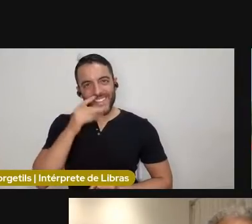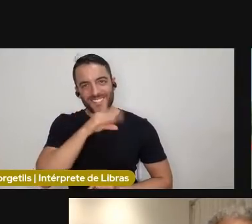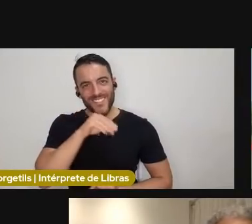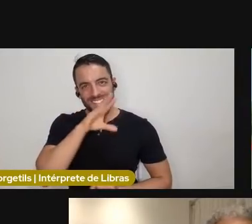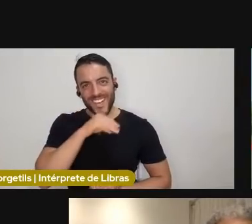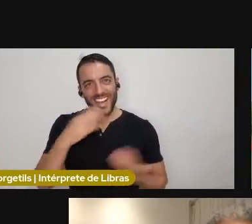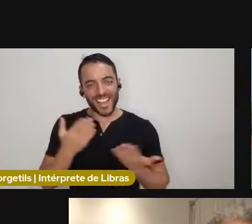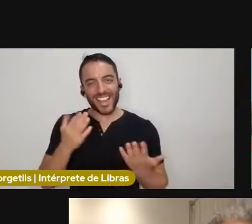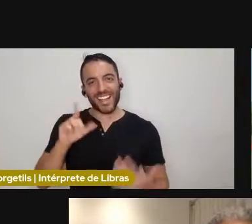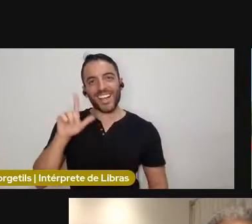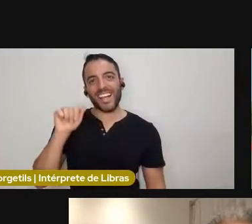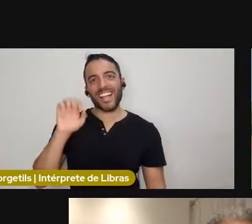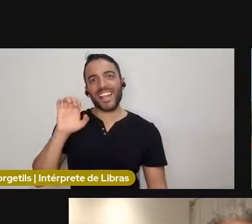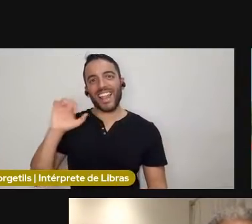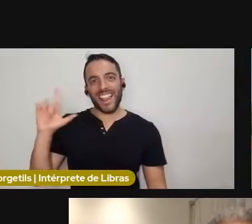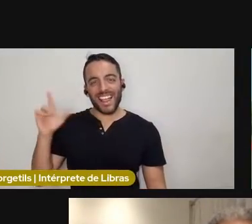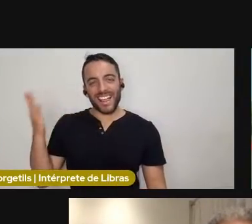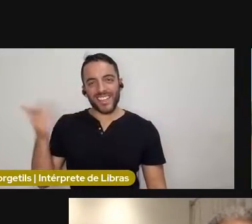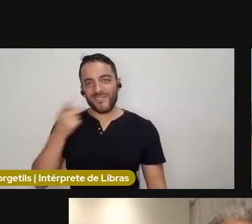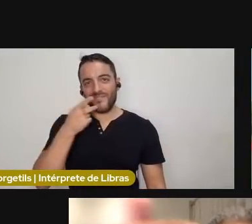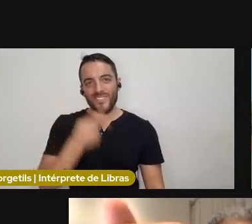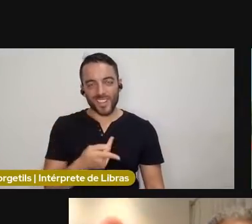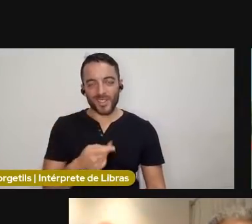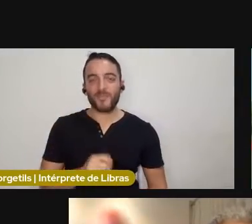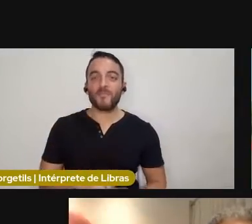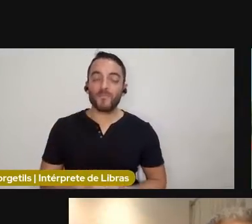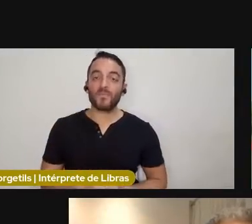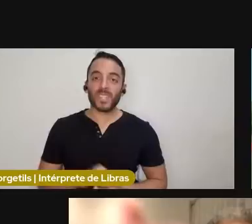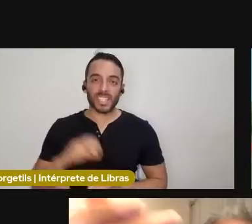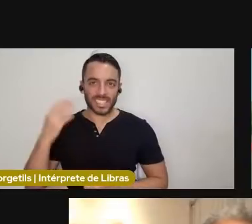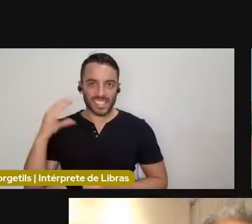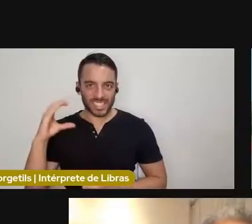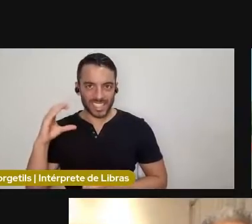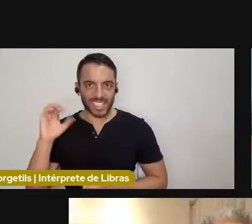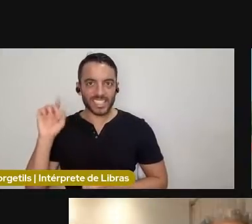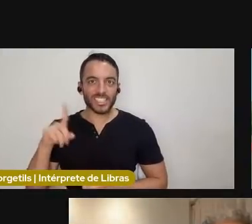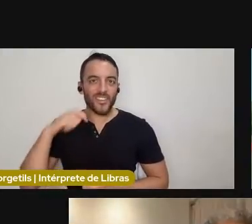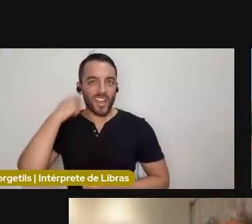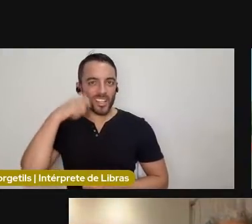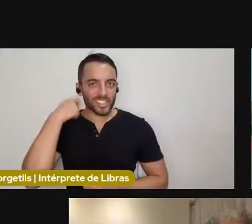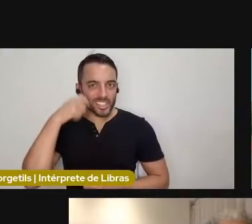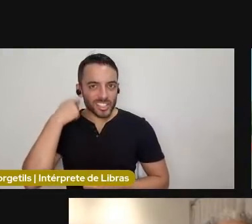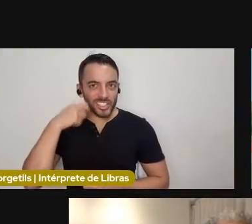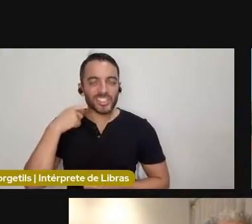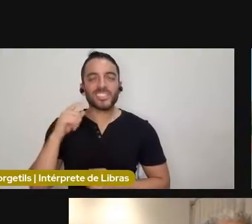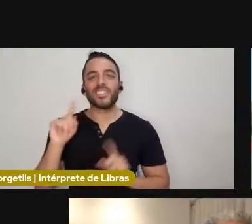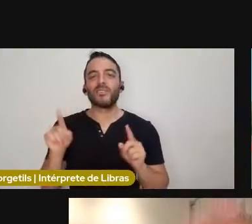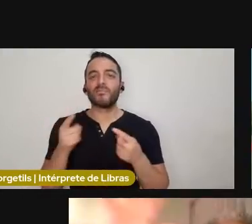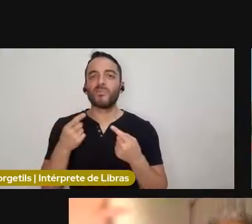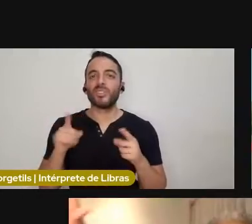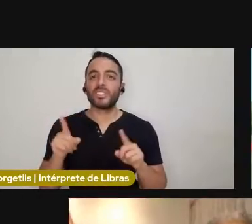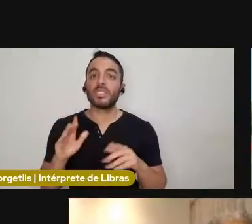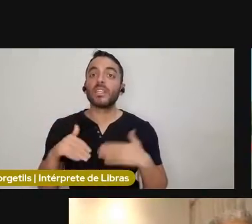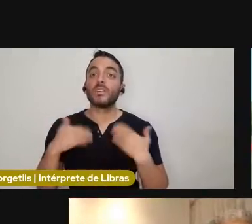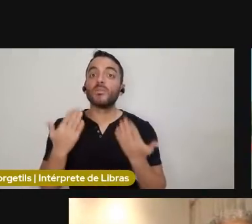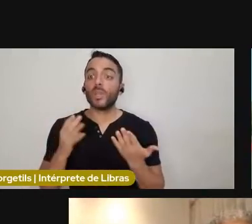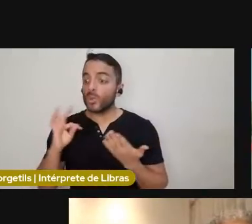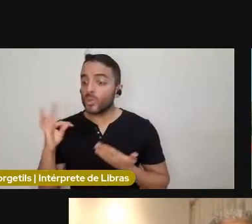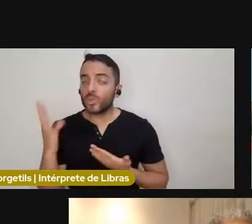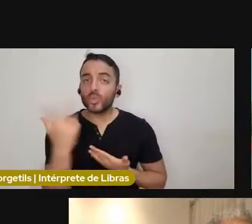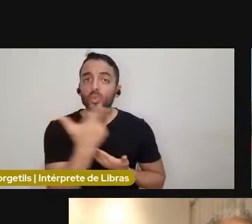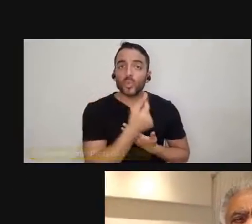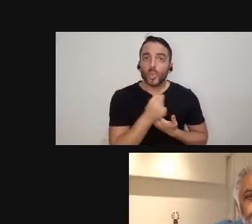a fala científico, artística, musical. Então, esses campos todos, o campo